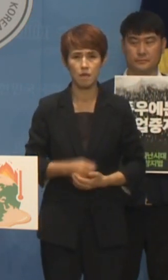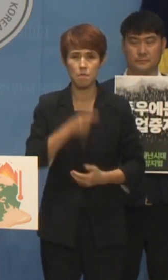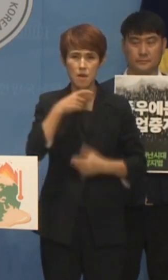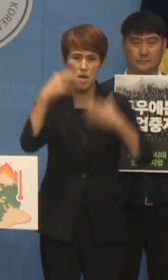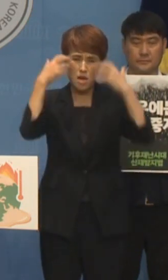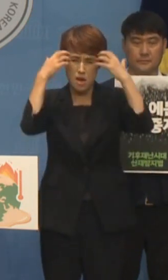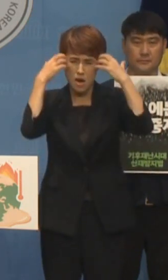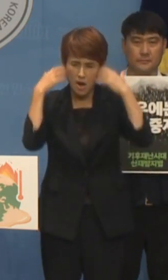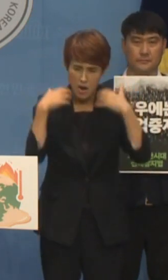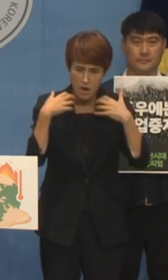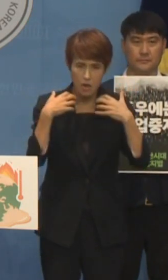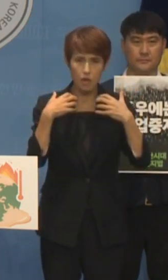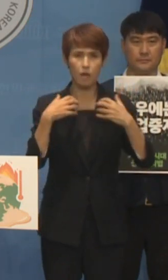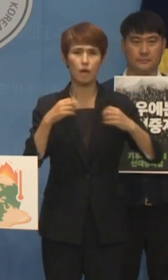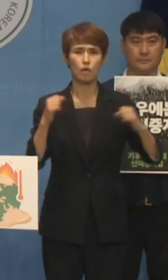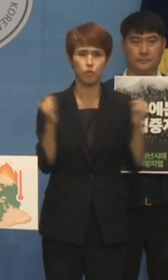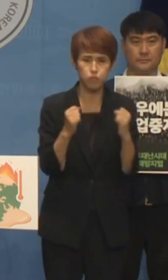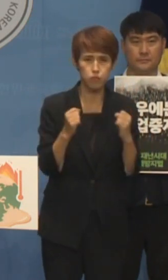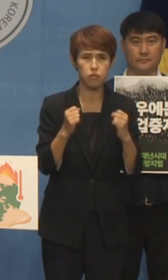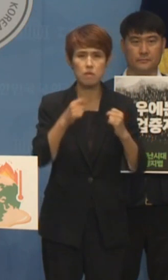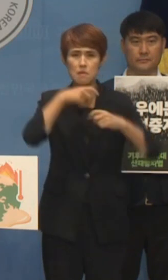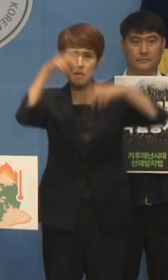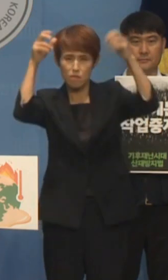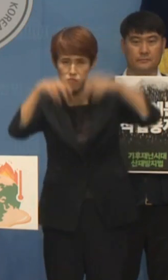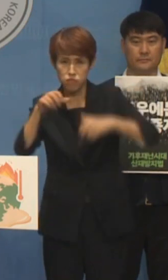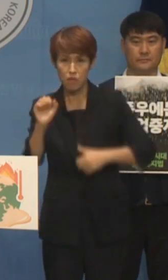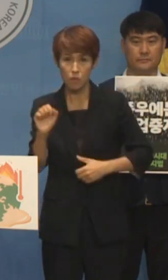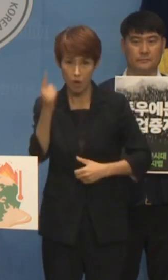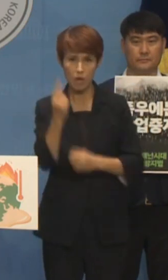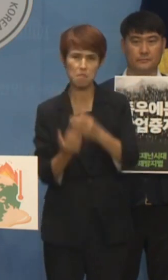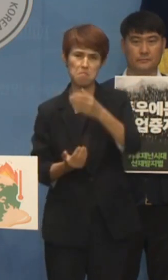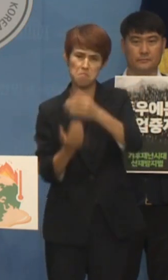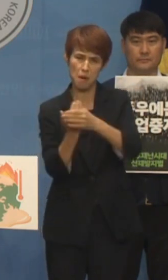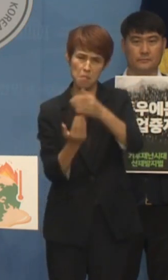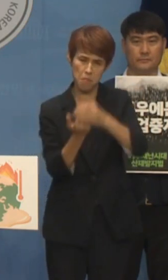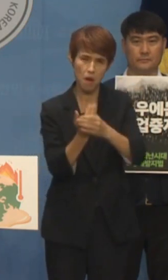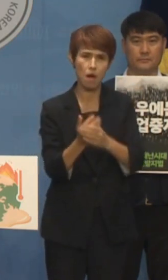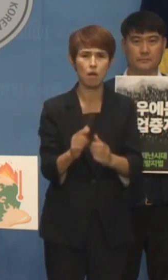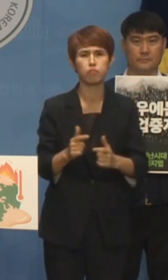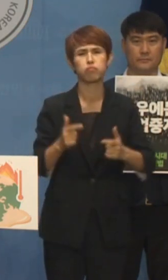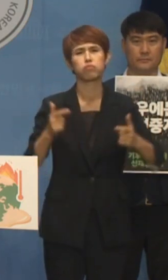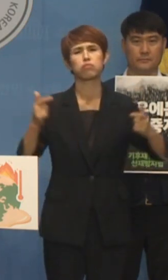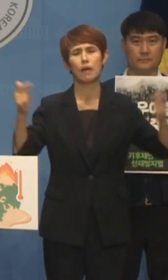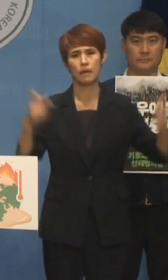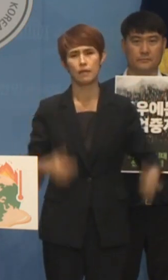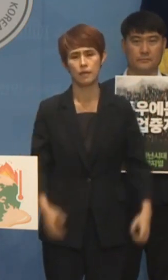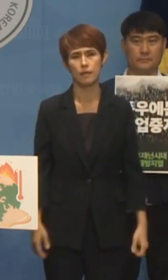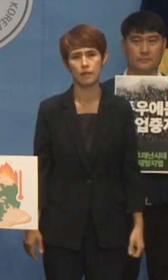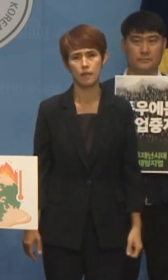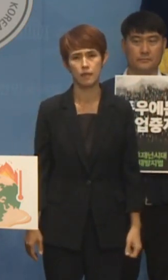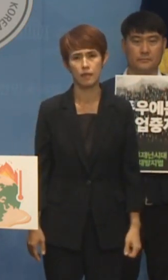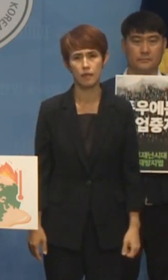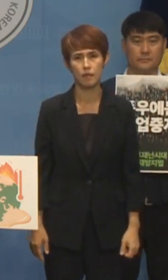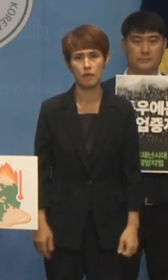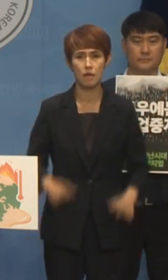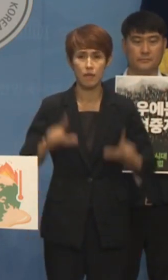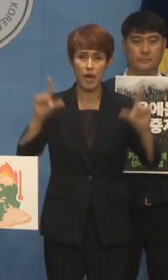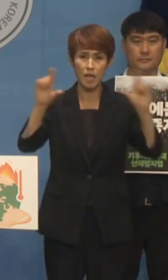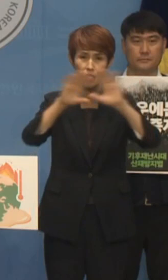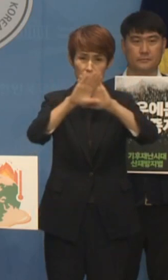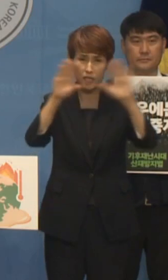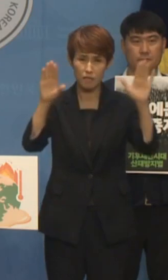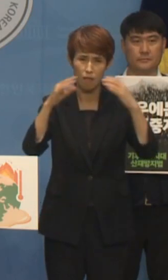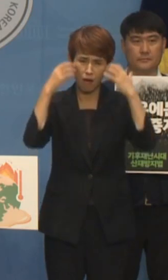폭염, 한파, 폭우로 인한 산재 사고가 증가하고 있다는 것을 체감하고 있을 것입니다. 날씨는